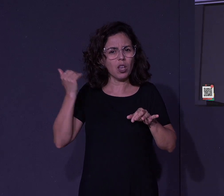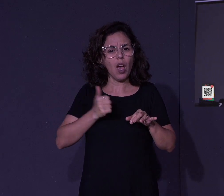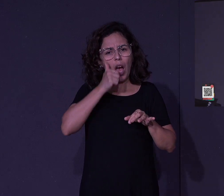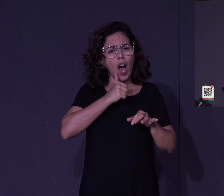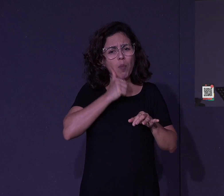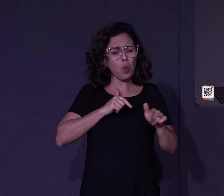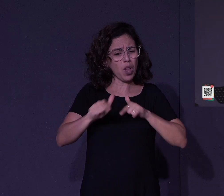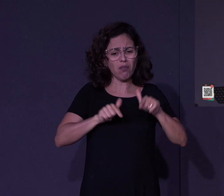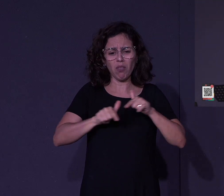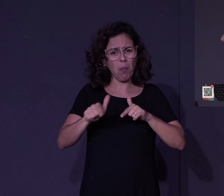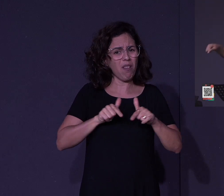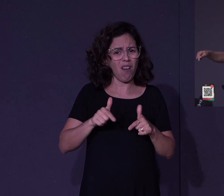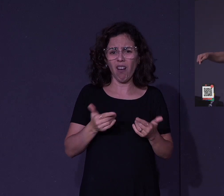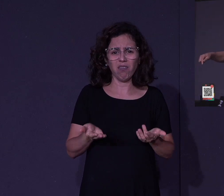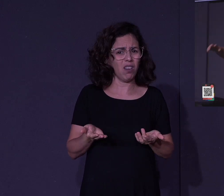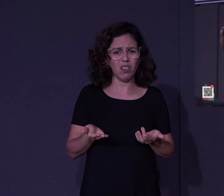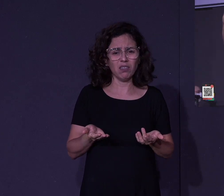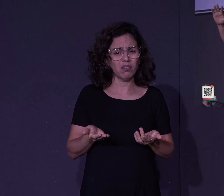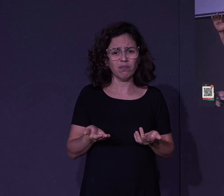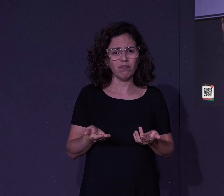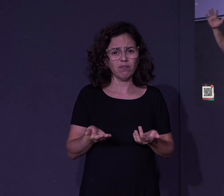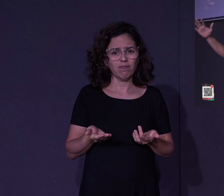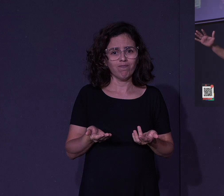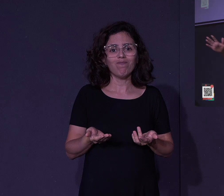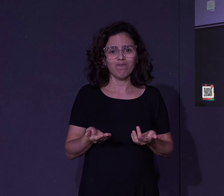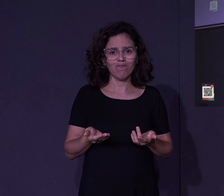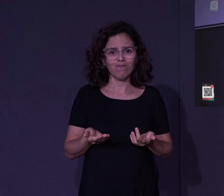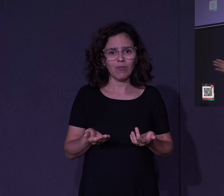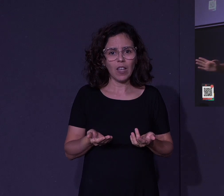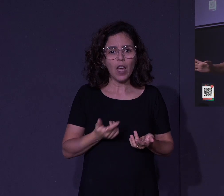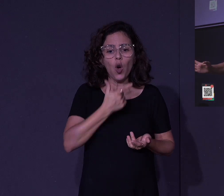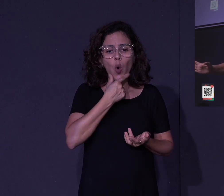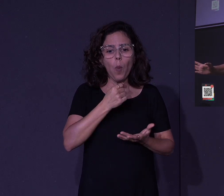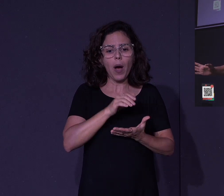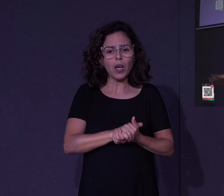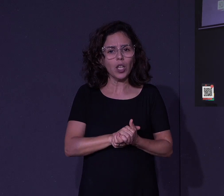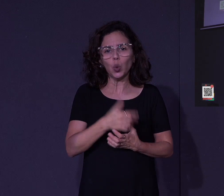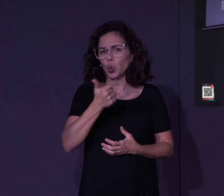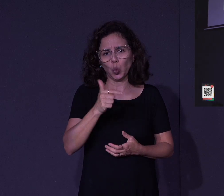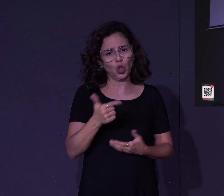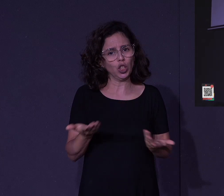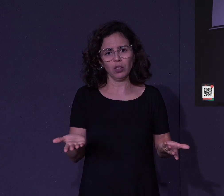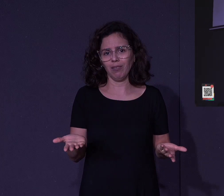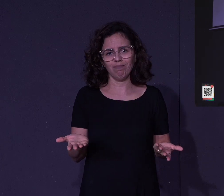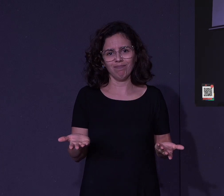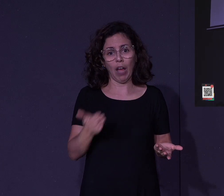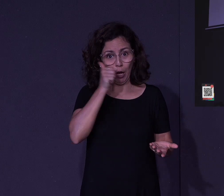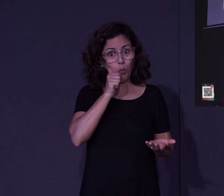conta da viúva que ficava na porta do tribunal, que era uma tenda, e toda vez que o juiz passava ela dizia: julga minha